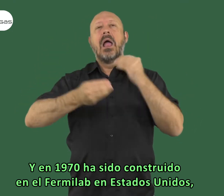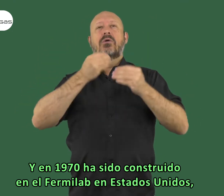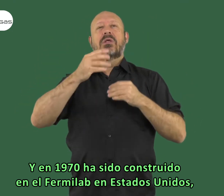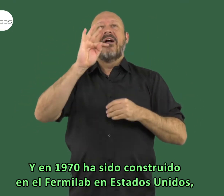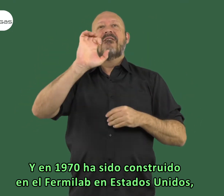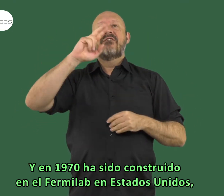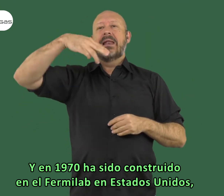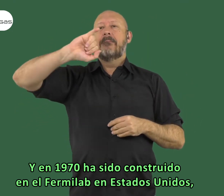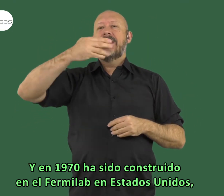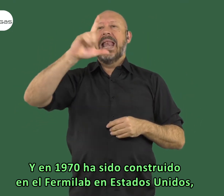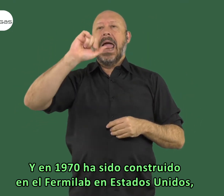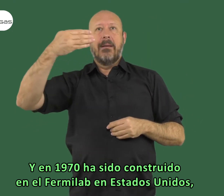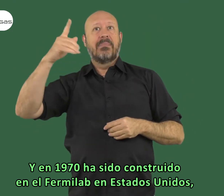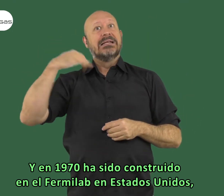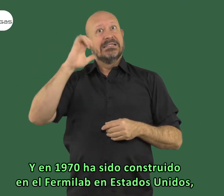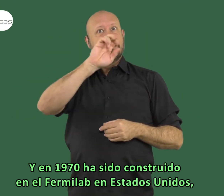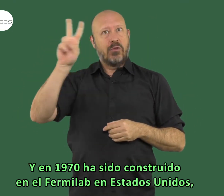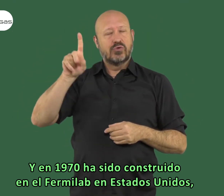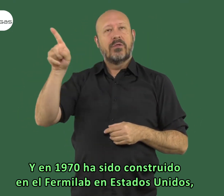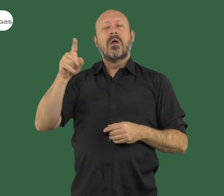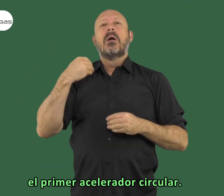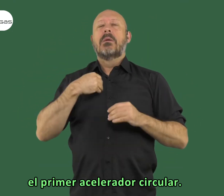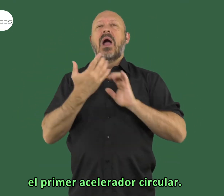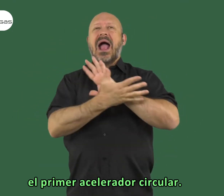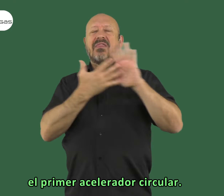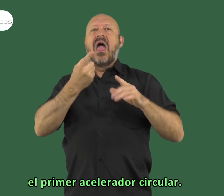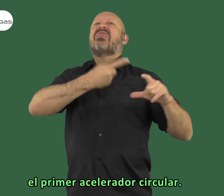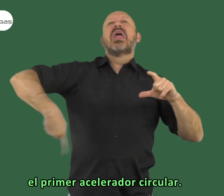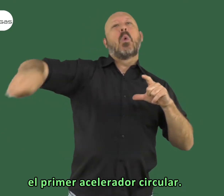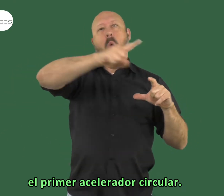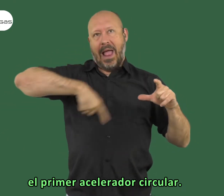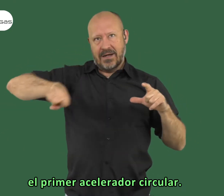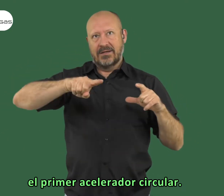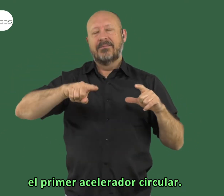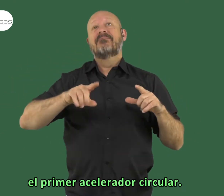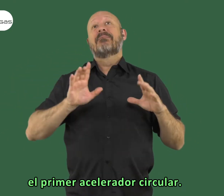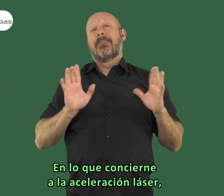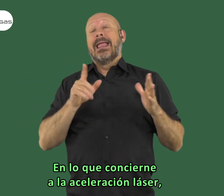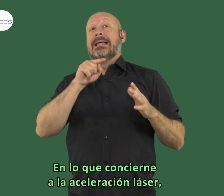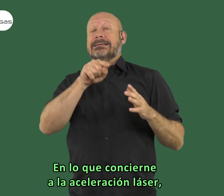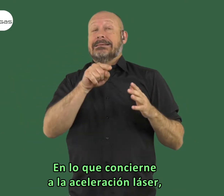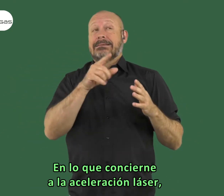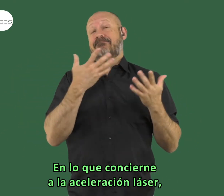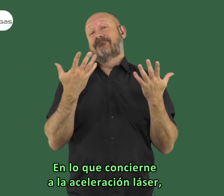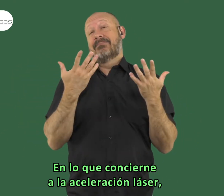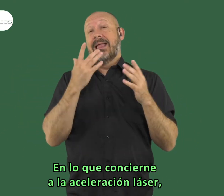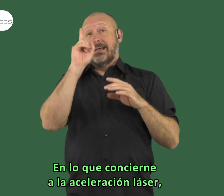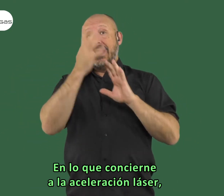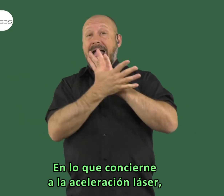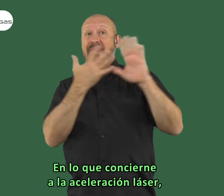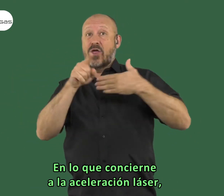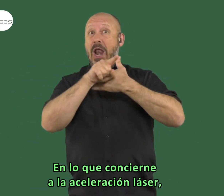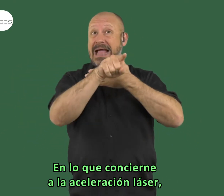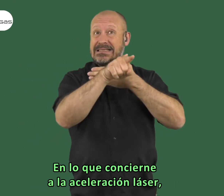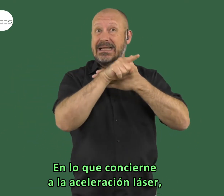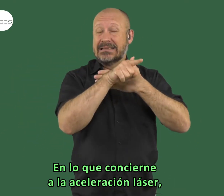donde ha sido construido en el Fermilab, en los Estados Unidos, el primer acelerador circular. Por lo que concerne